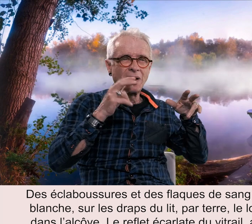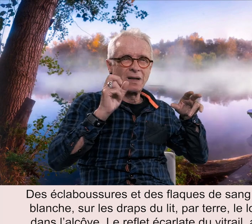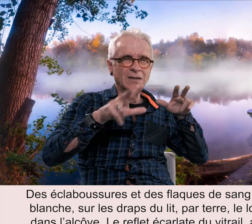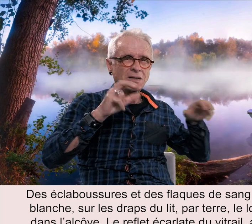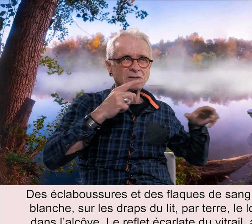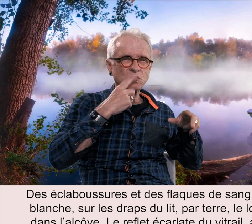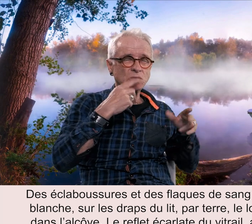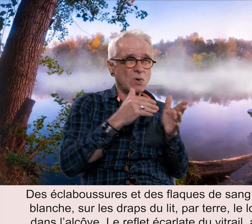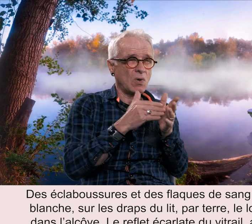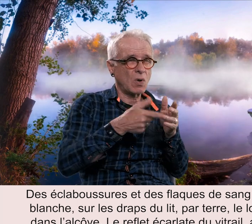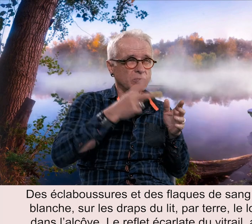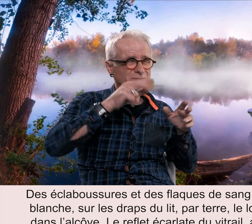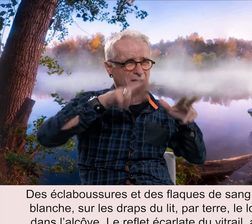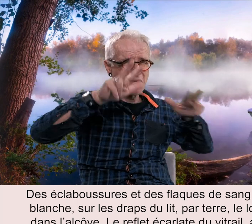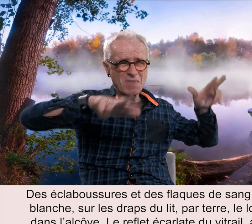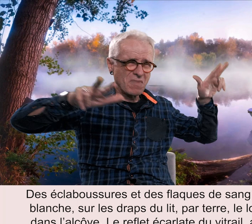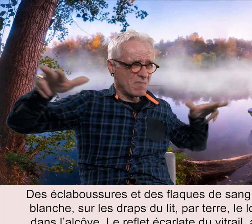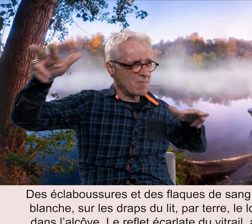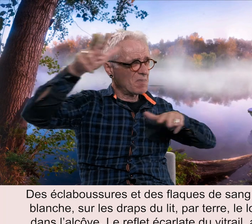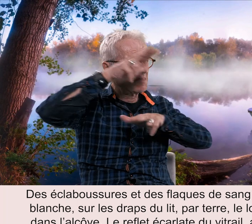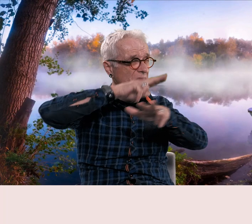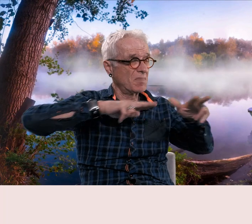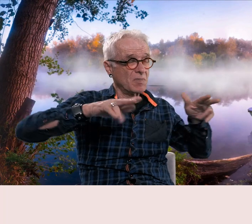et en jetait de plus nombreuses dans tout l'appartement.